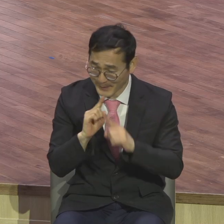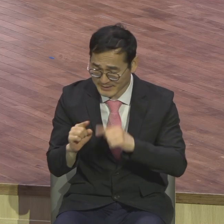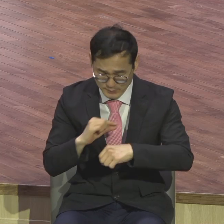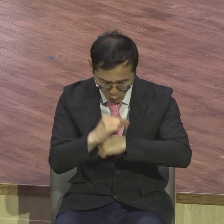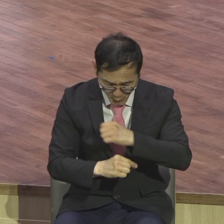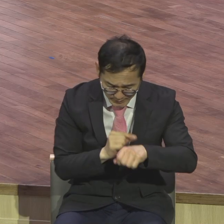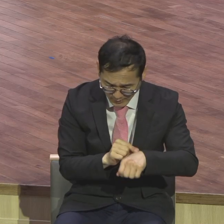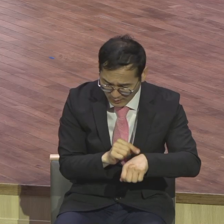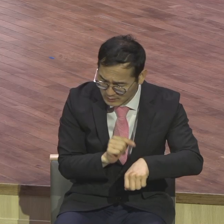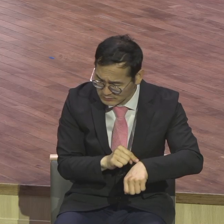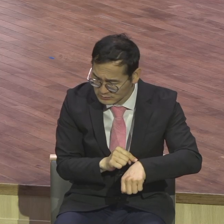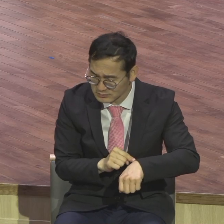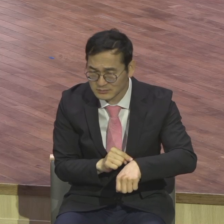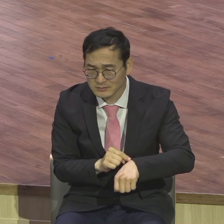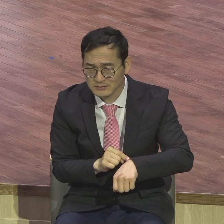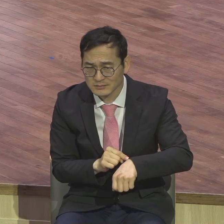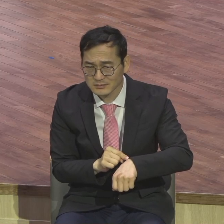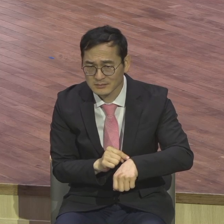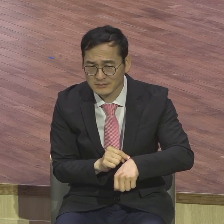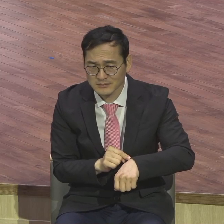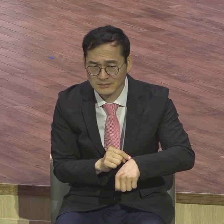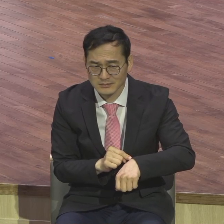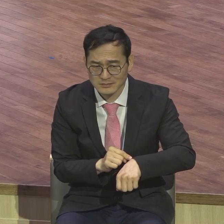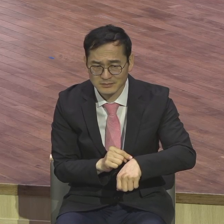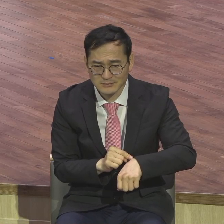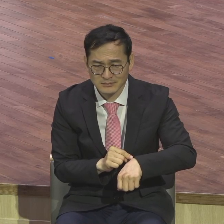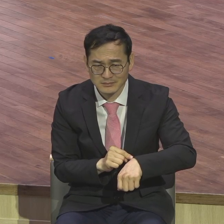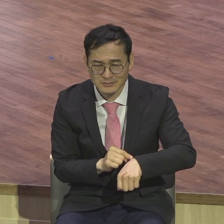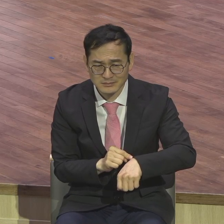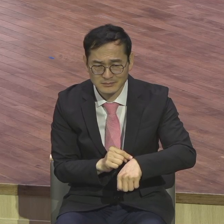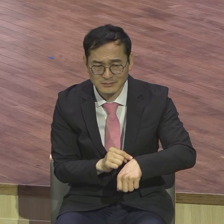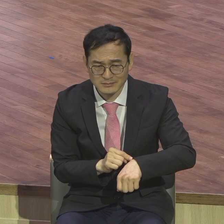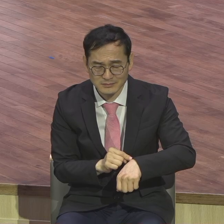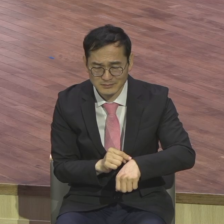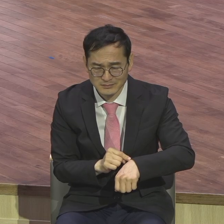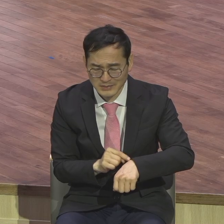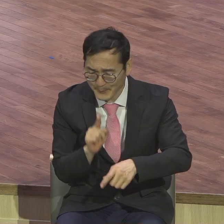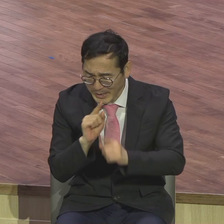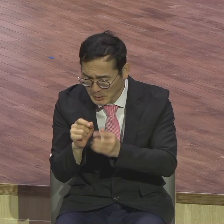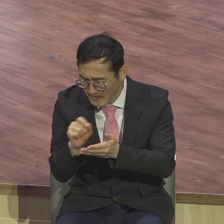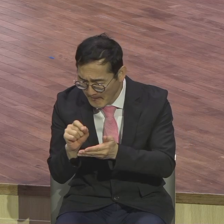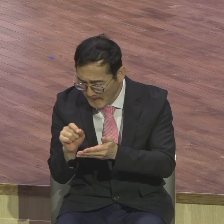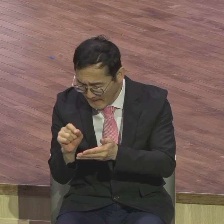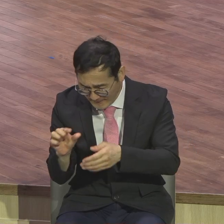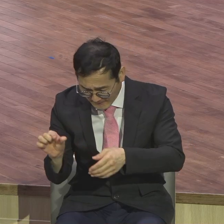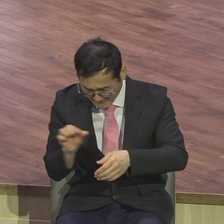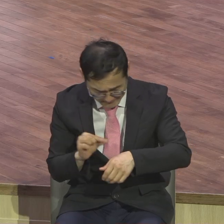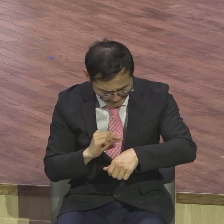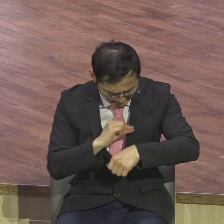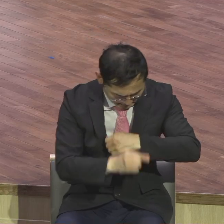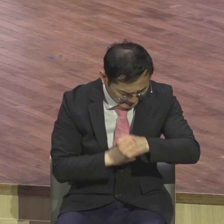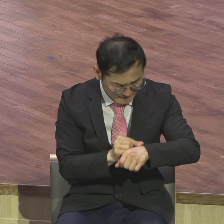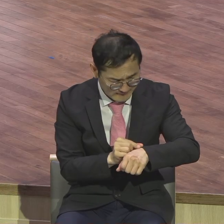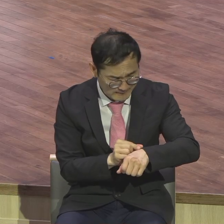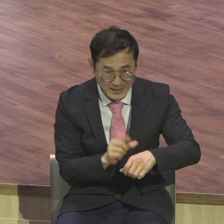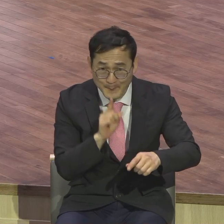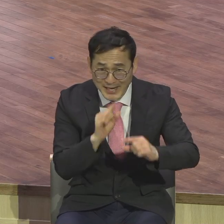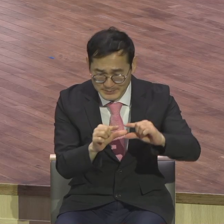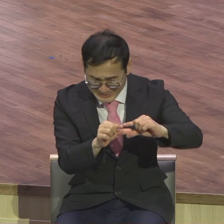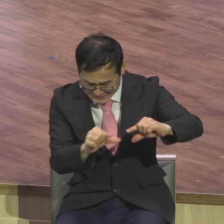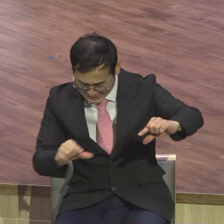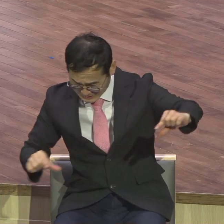하니까 참 우리가 볼 때 웃기는 얘기입니다. 그 말씀이 기록된 긴